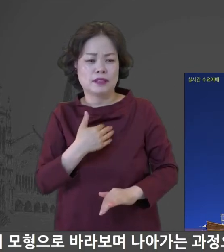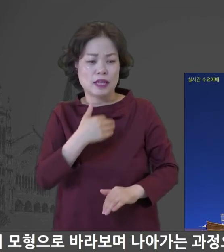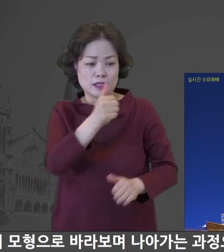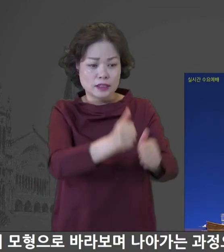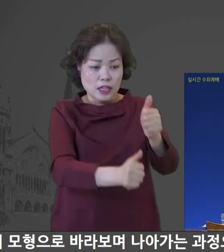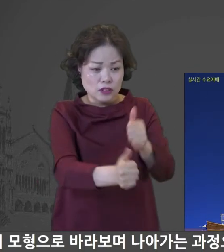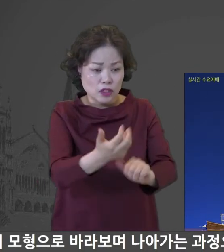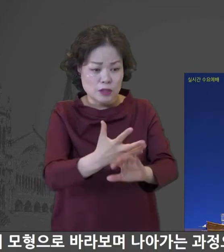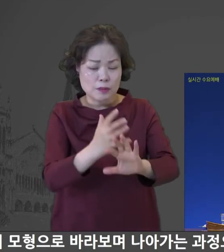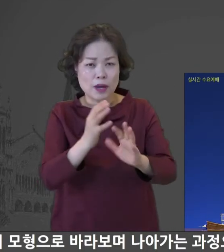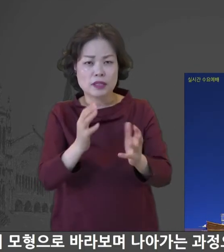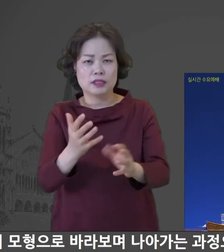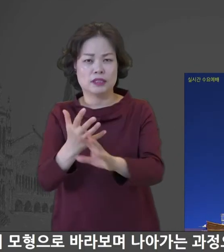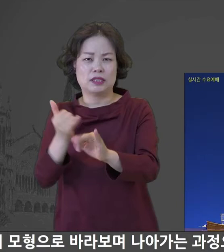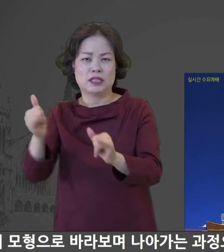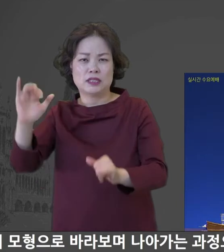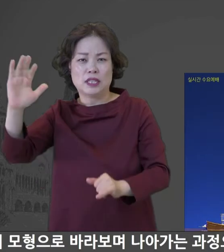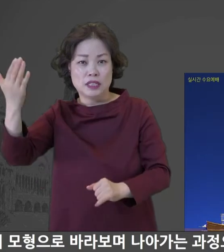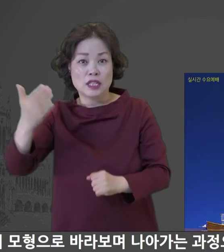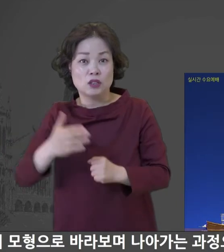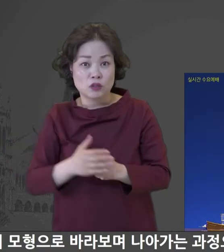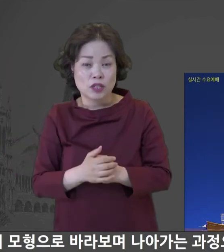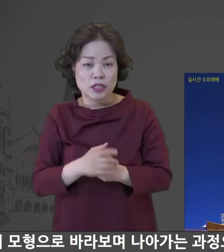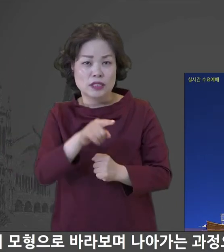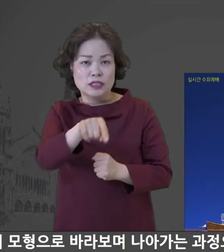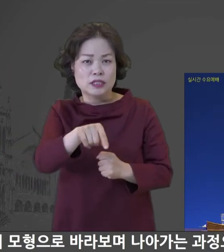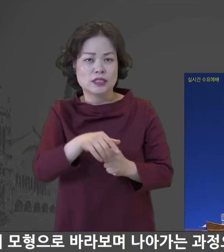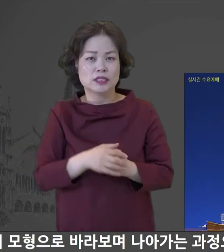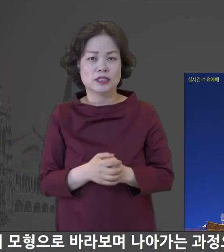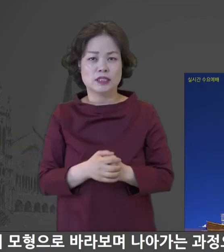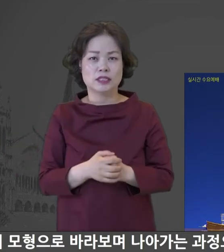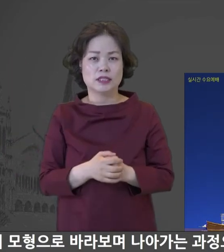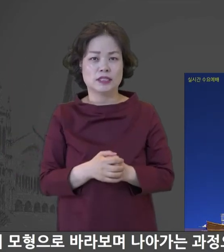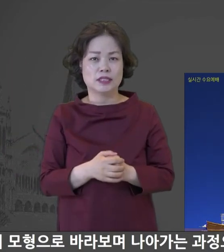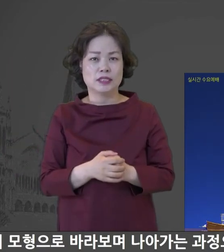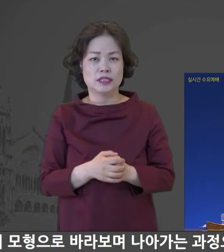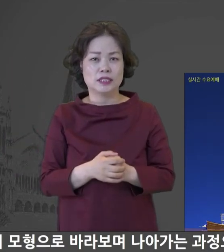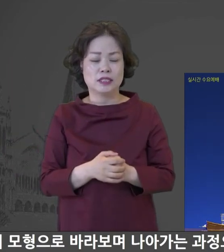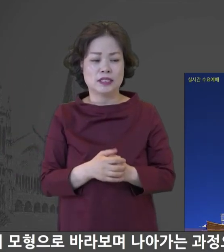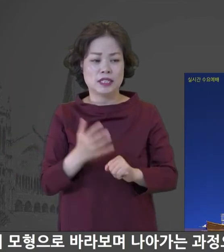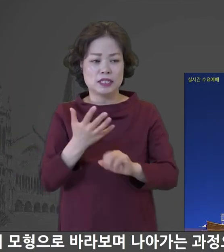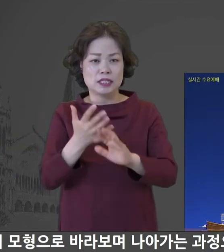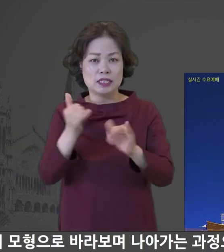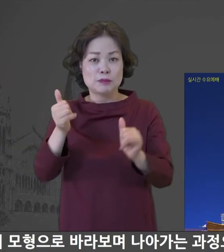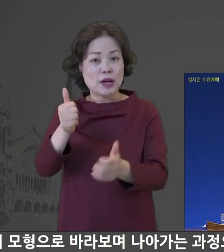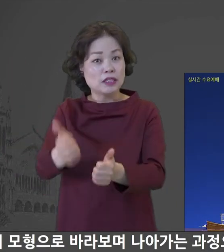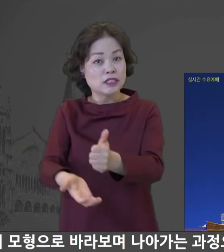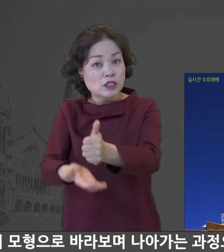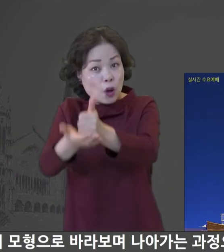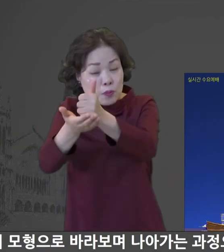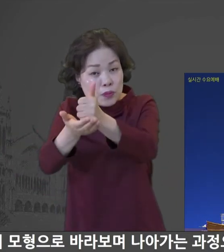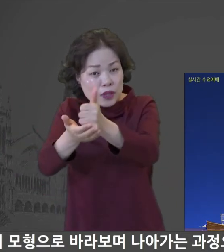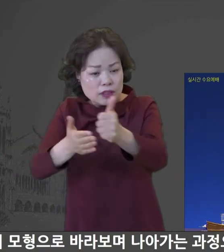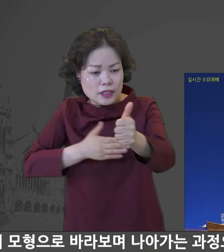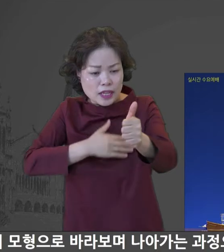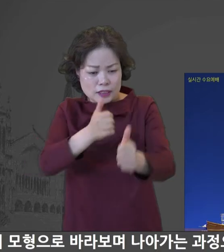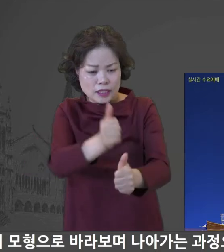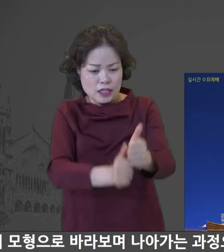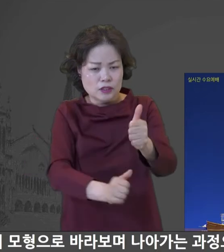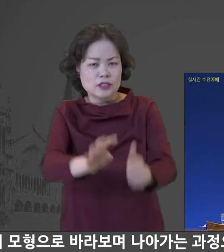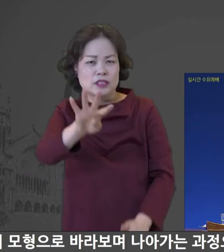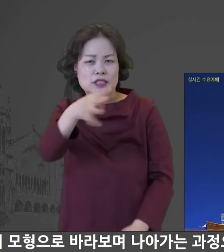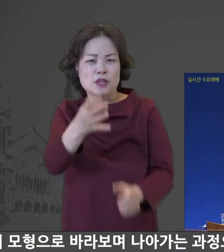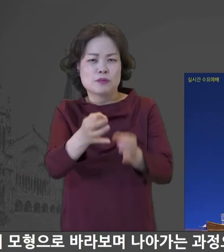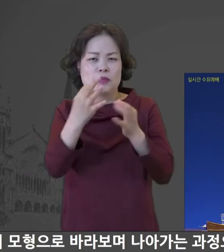자손이 이방에서 개게 될 것이고 그들이 그 이방을 섬길 것이고 그들이 내 자손을 400년